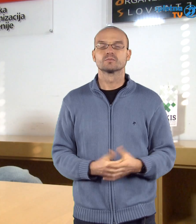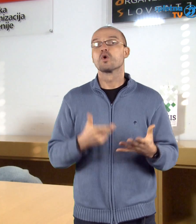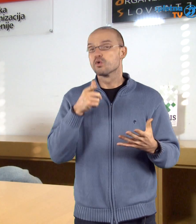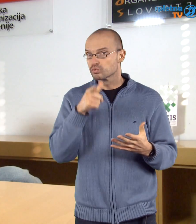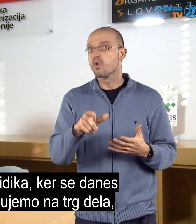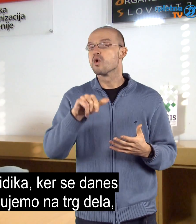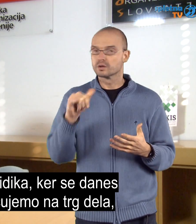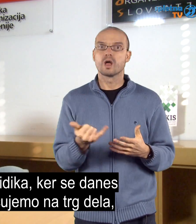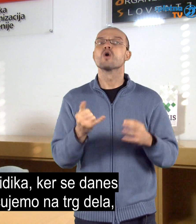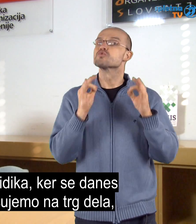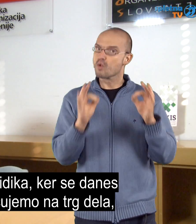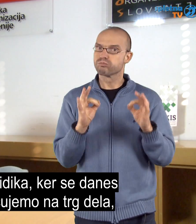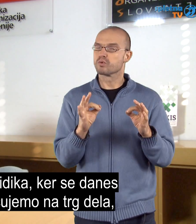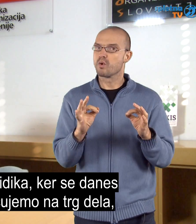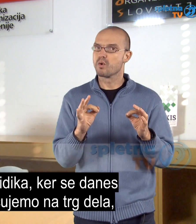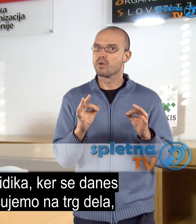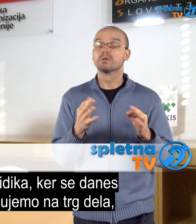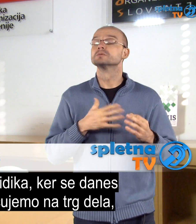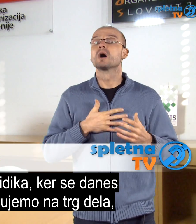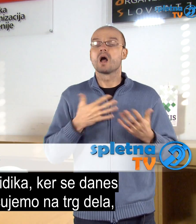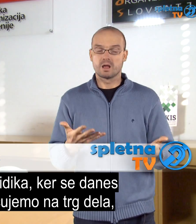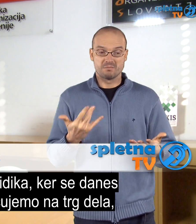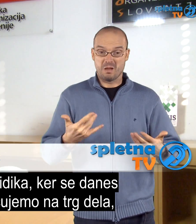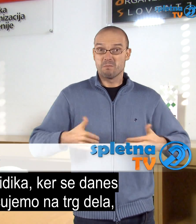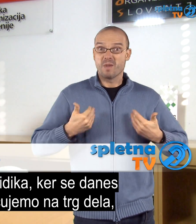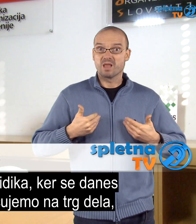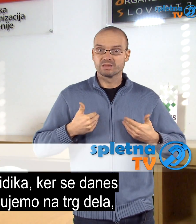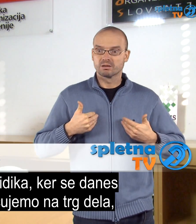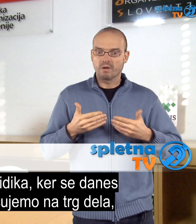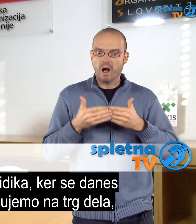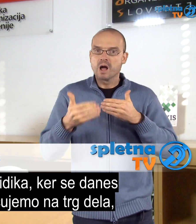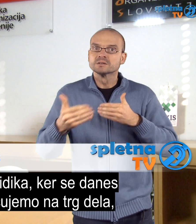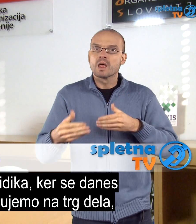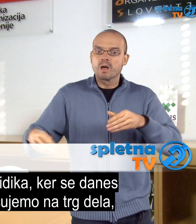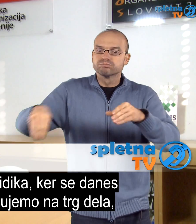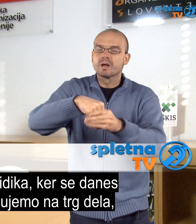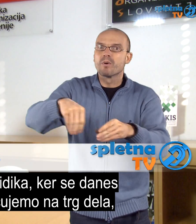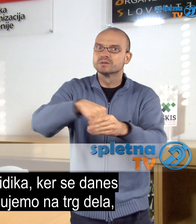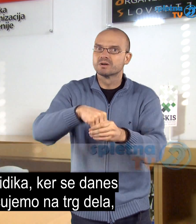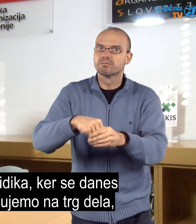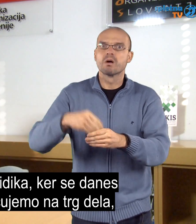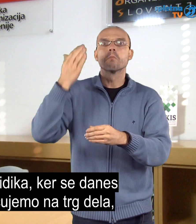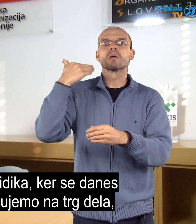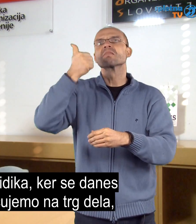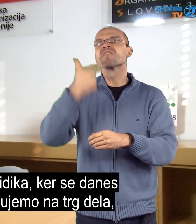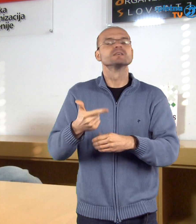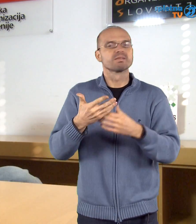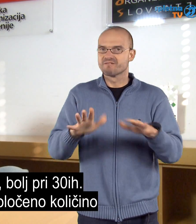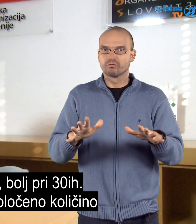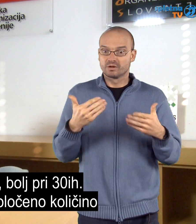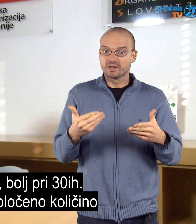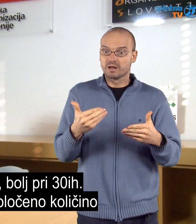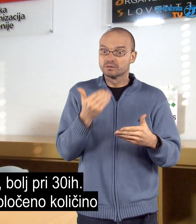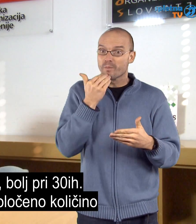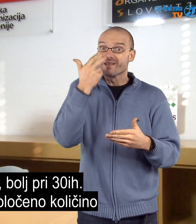To je dobro iz tega vidika, ker se danes mladi kasneje vključujemo na trg dela, ne več pri 21,